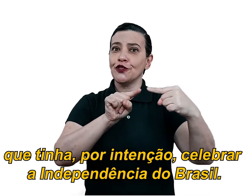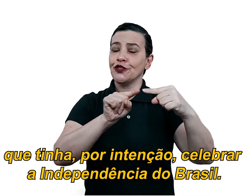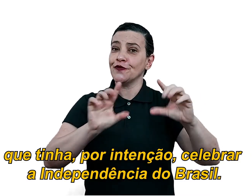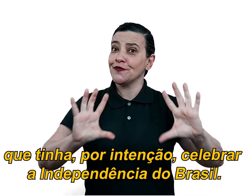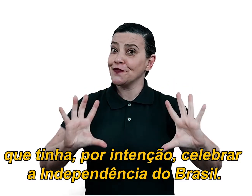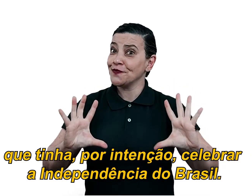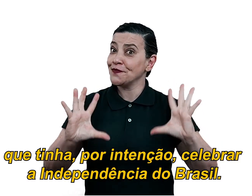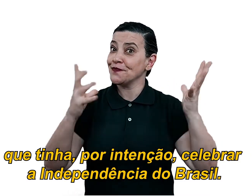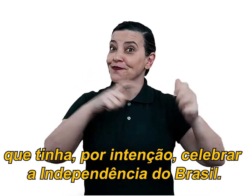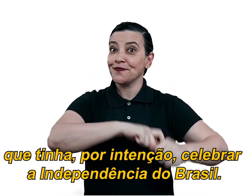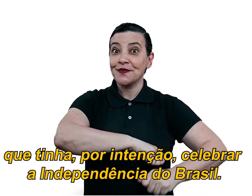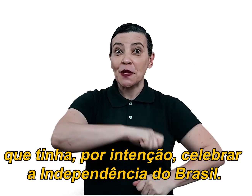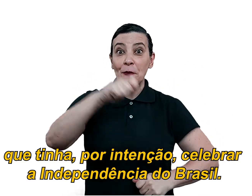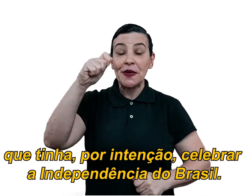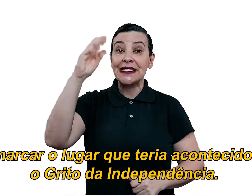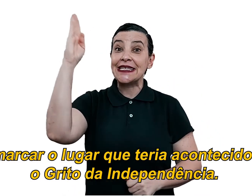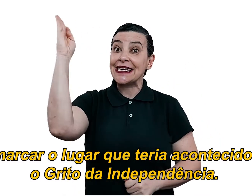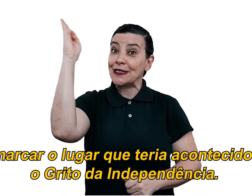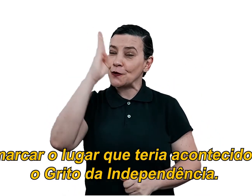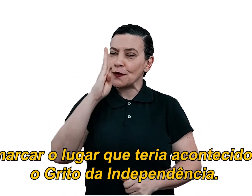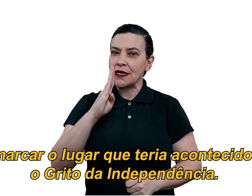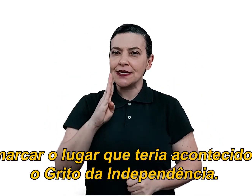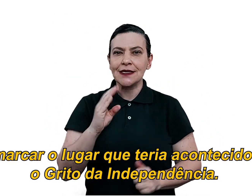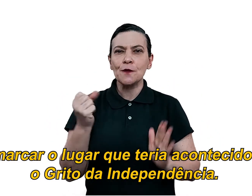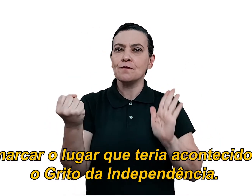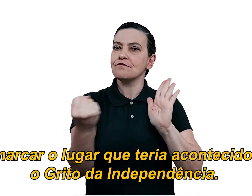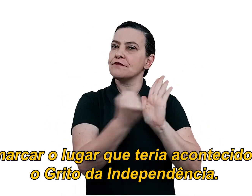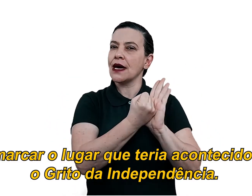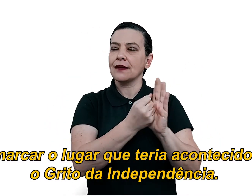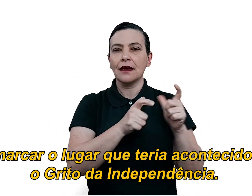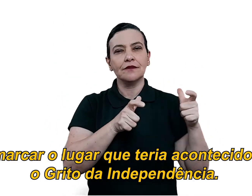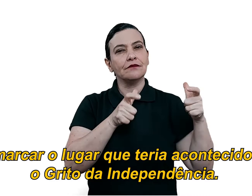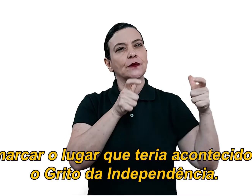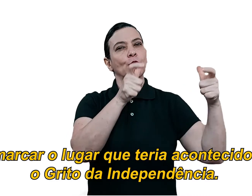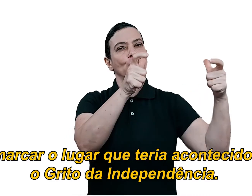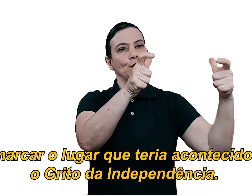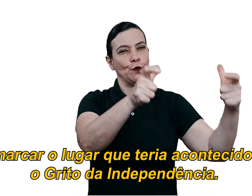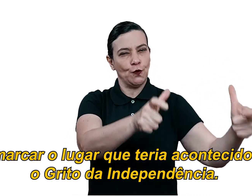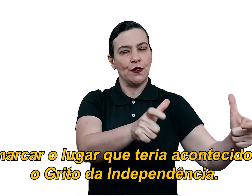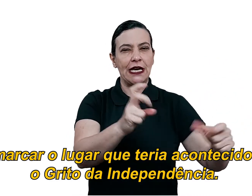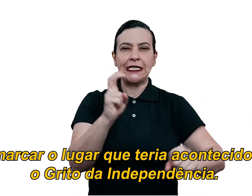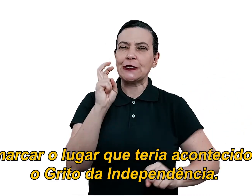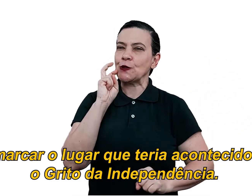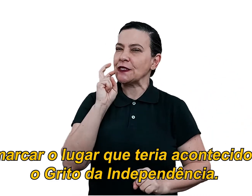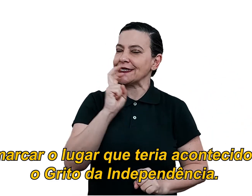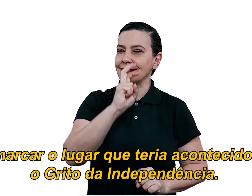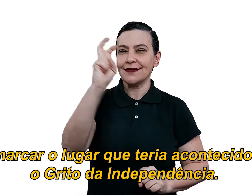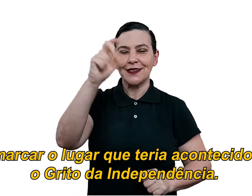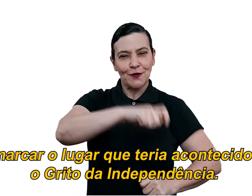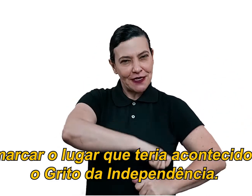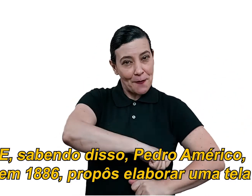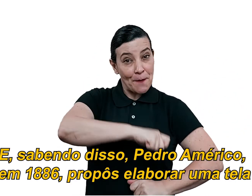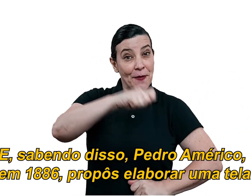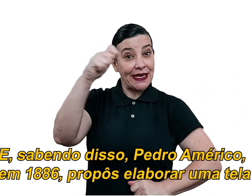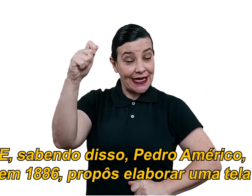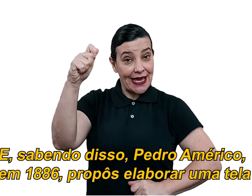do Brasil, marcar o lugar que teria acontecido o grito da independência. E aí, sabendo